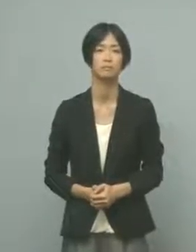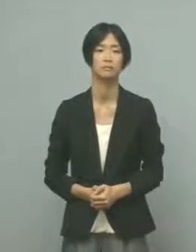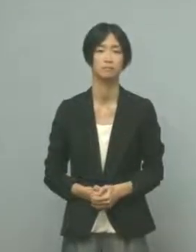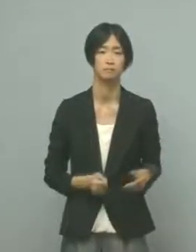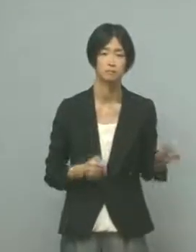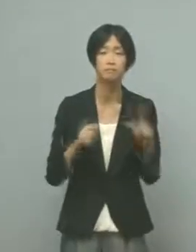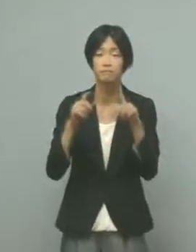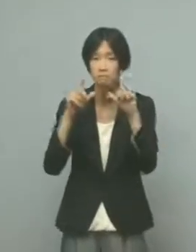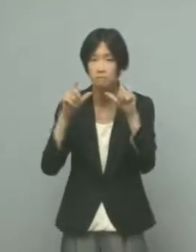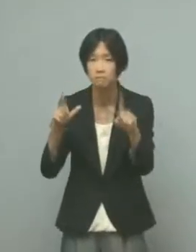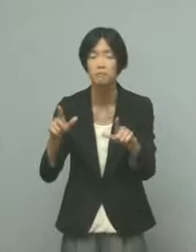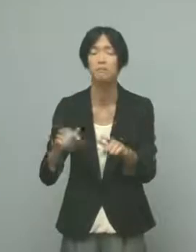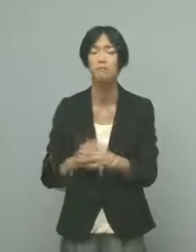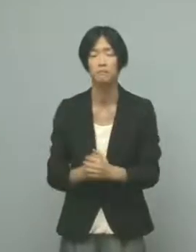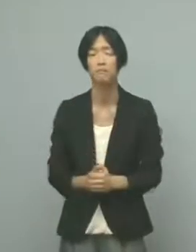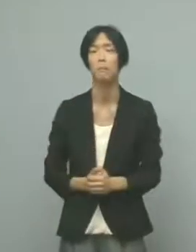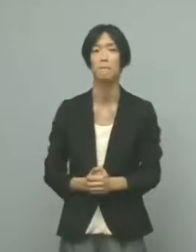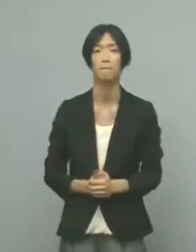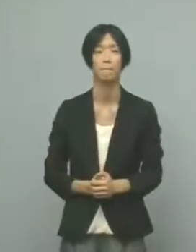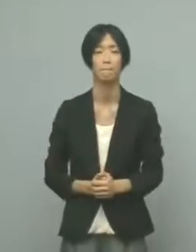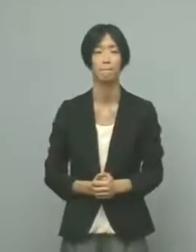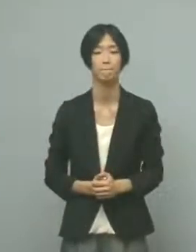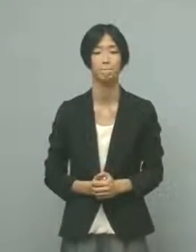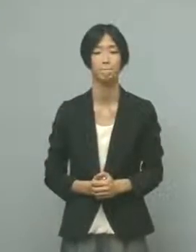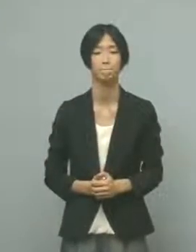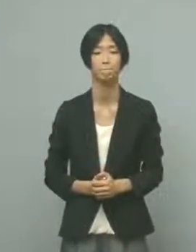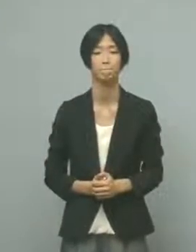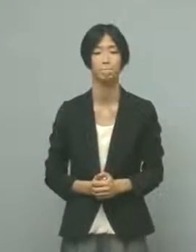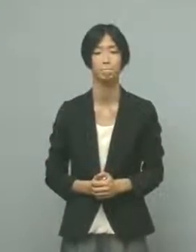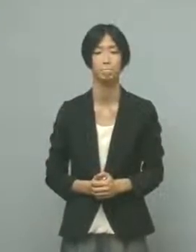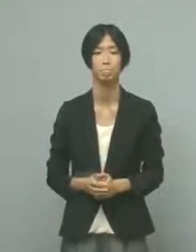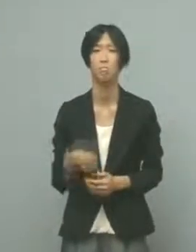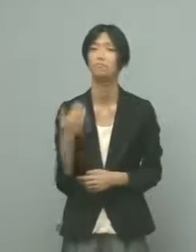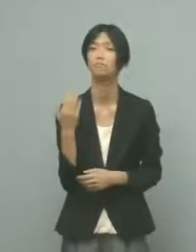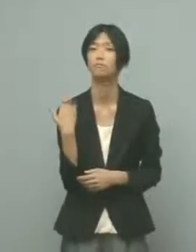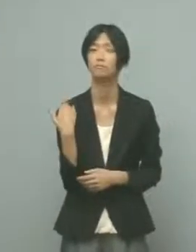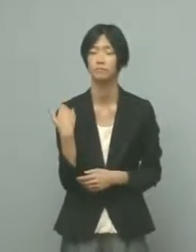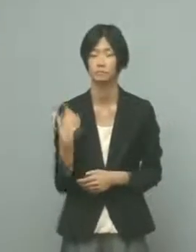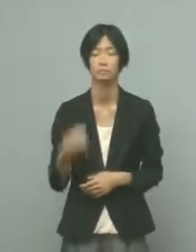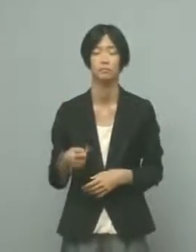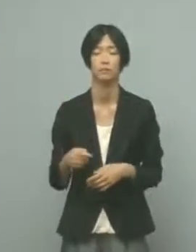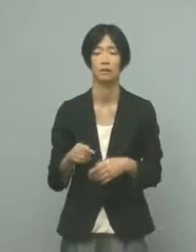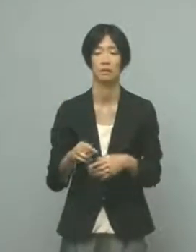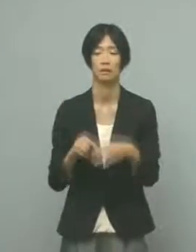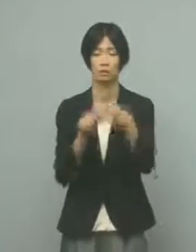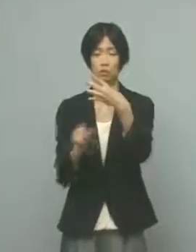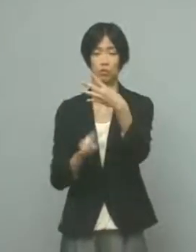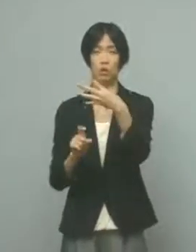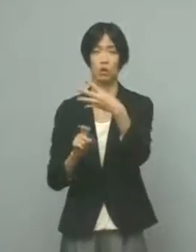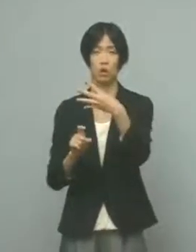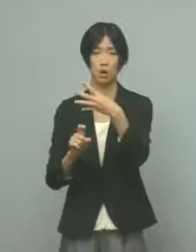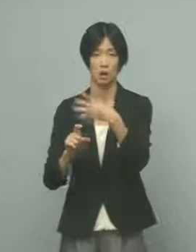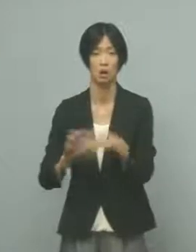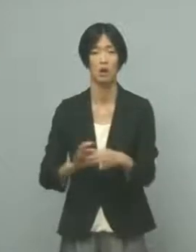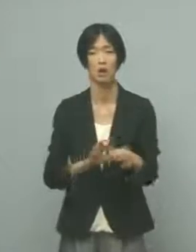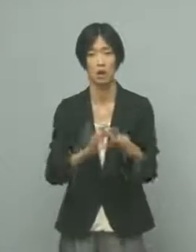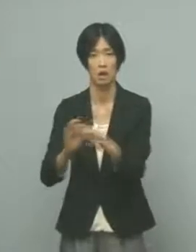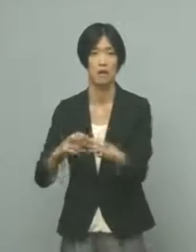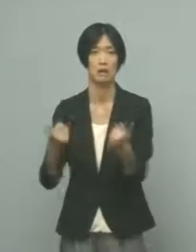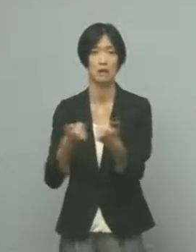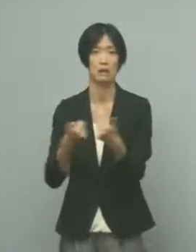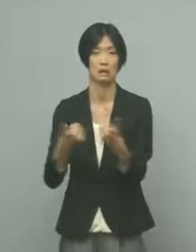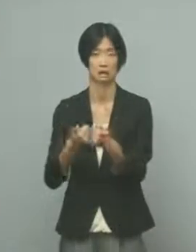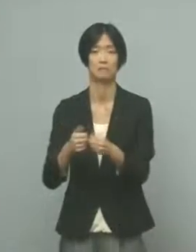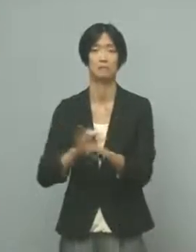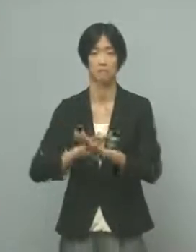そうですね、はい、4月10日に連携会議を開